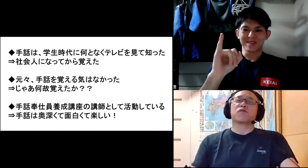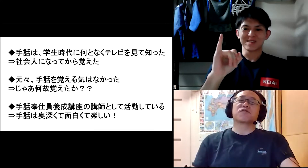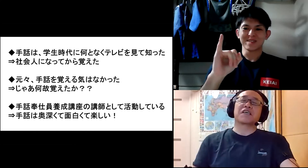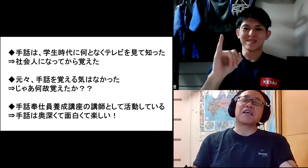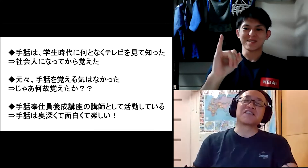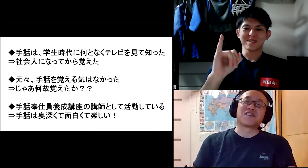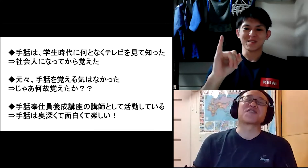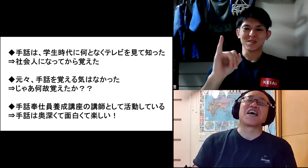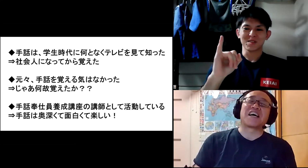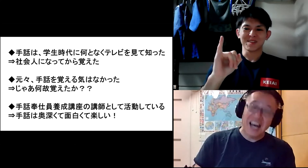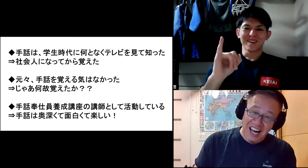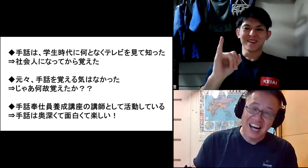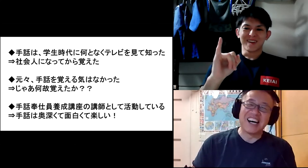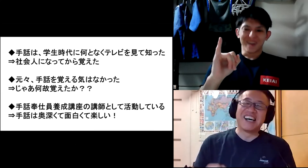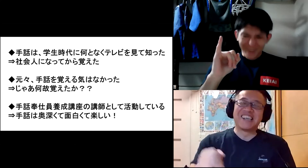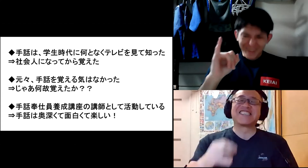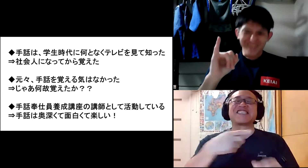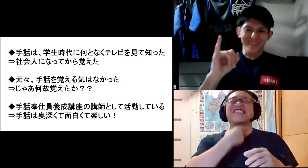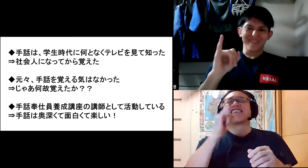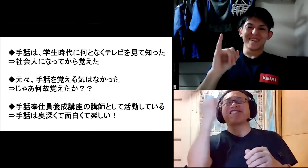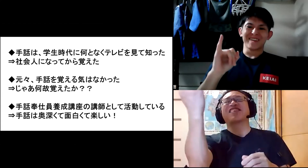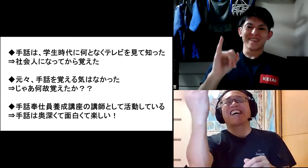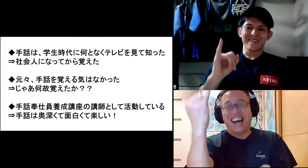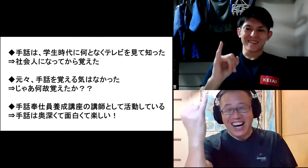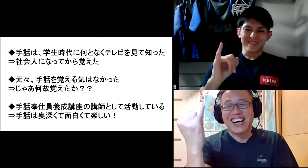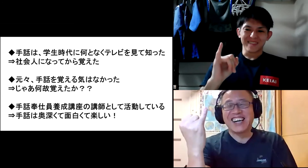僕の好きな女性が、